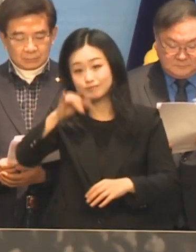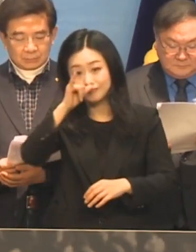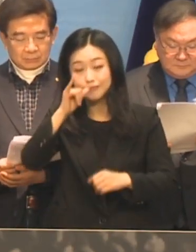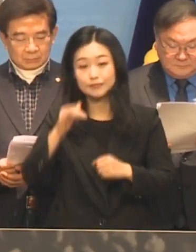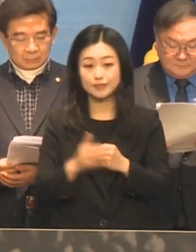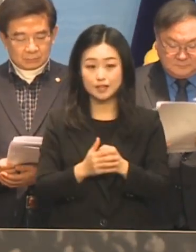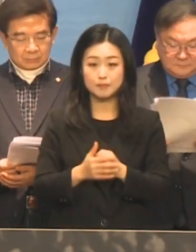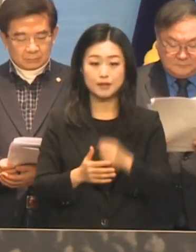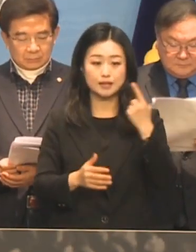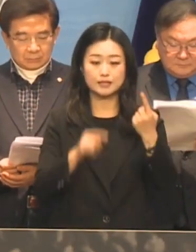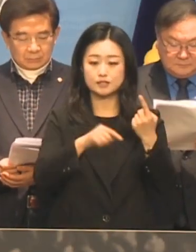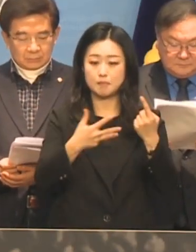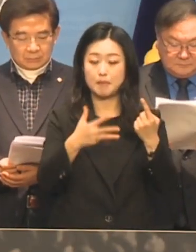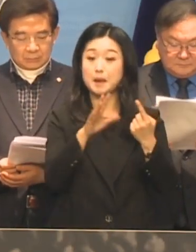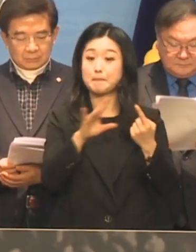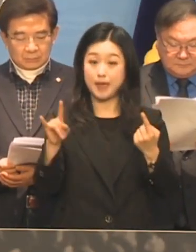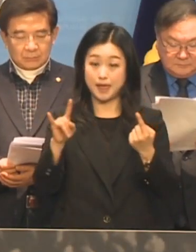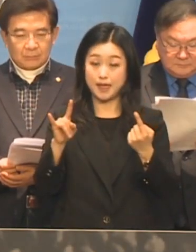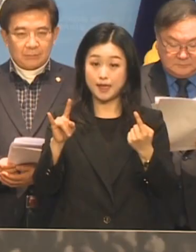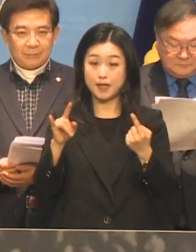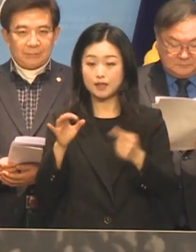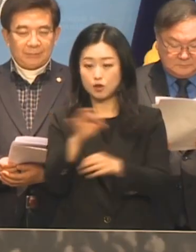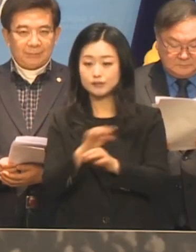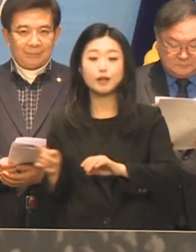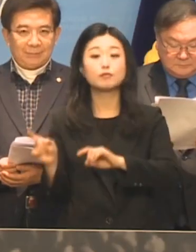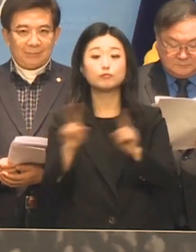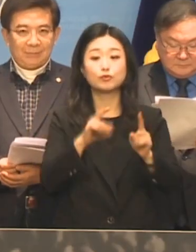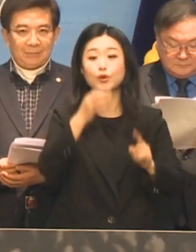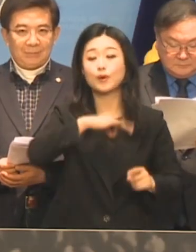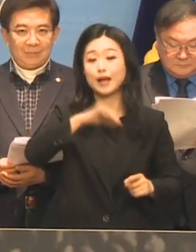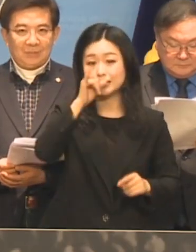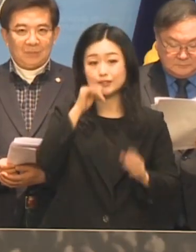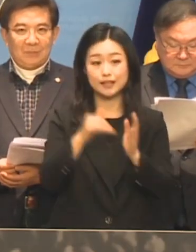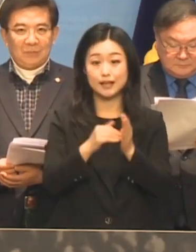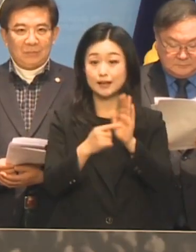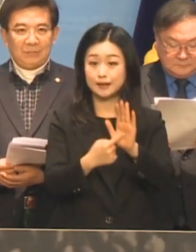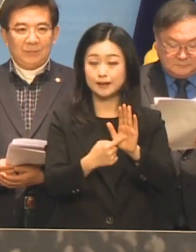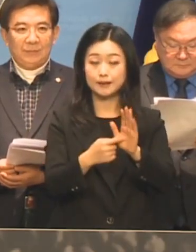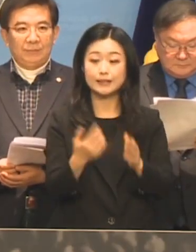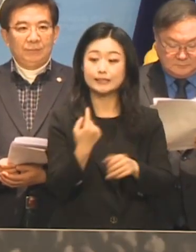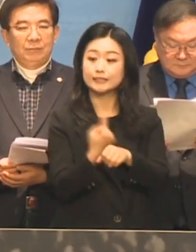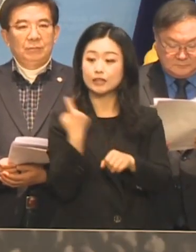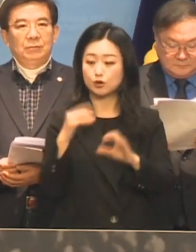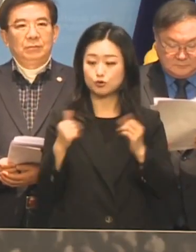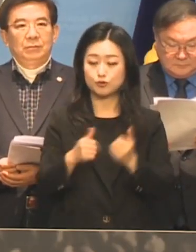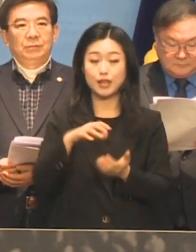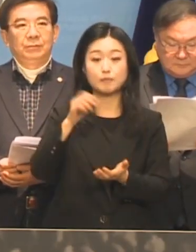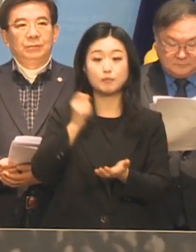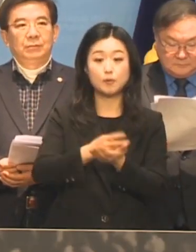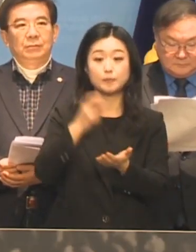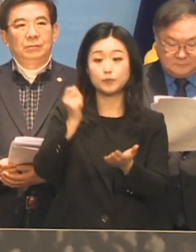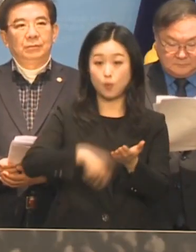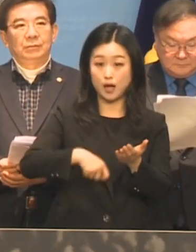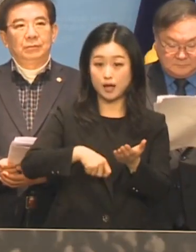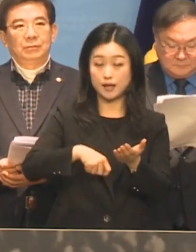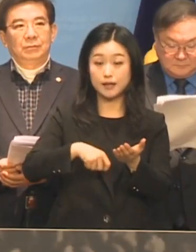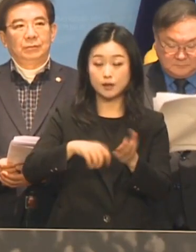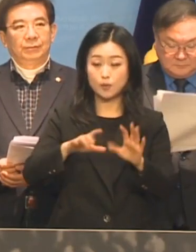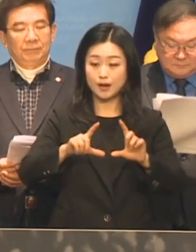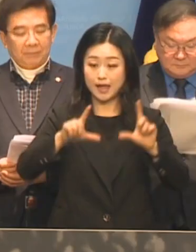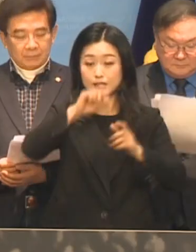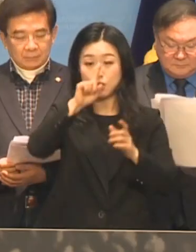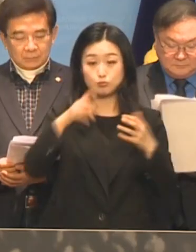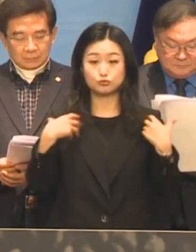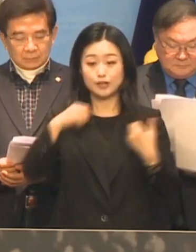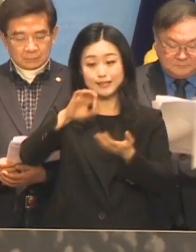소비보다 약 1.8배의 생산 유발 효과가 나타났습니다. 지난해 국회를 통과한 금년